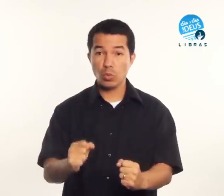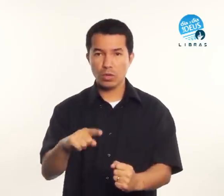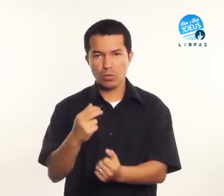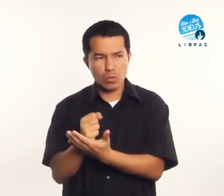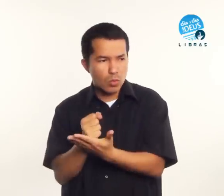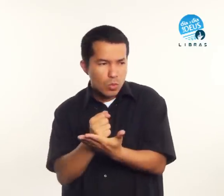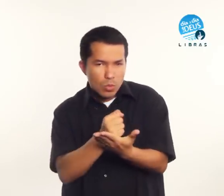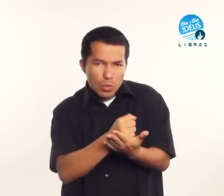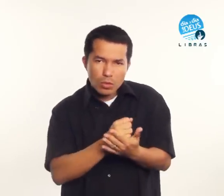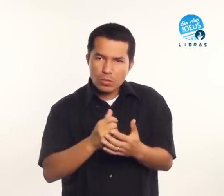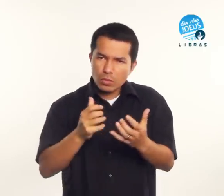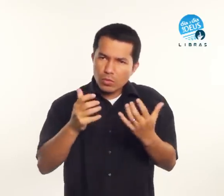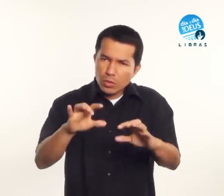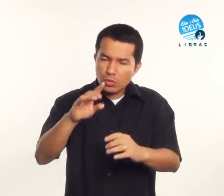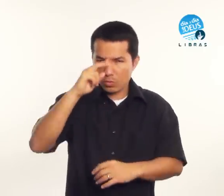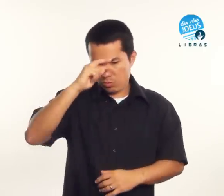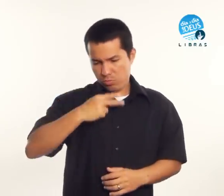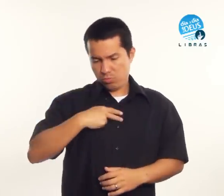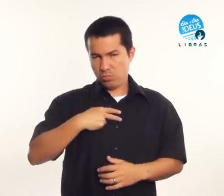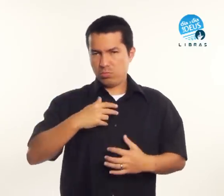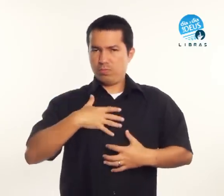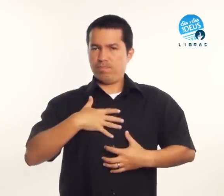posses, coisas, mas eu quero controlar